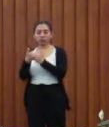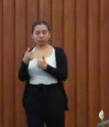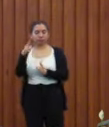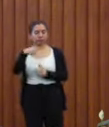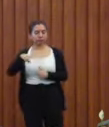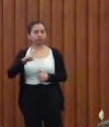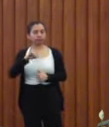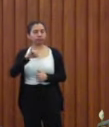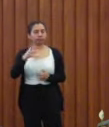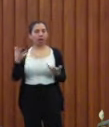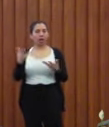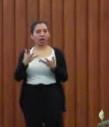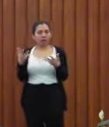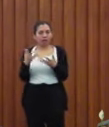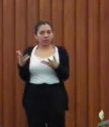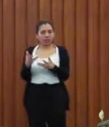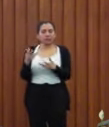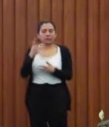familiares,